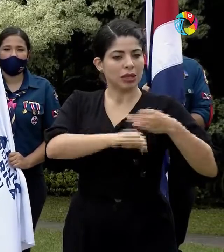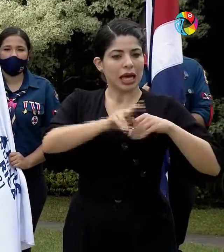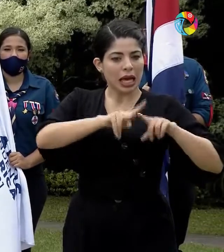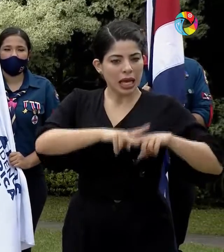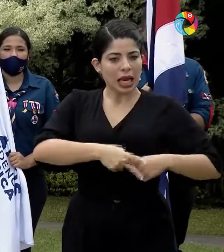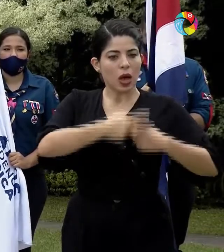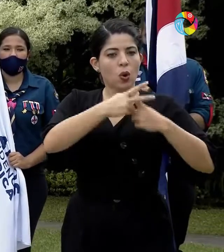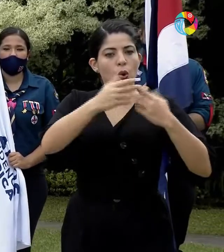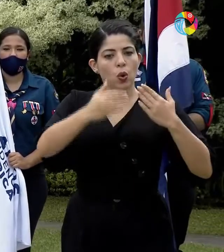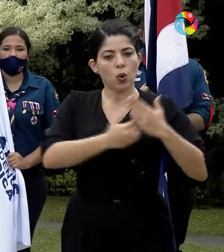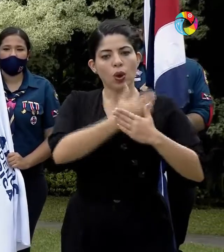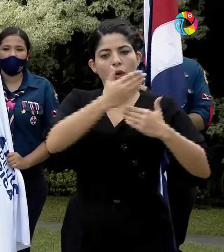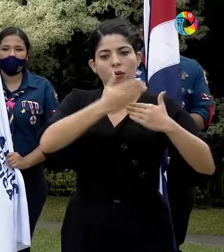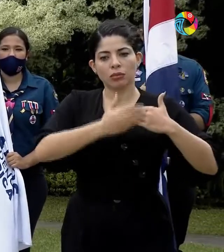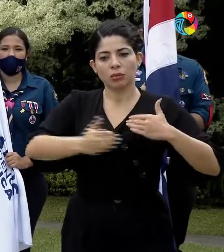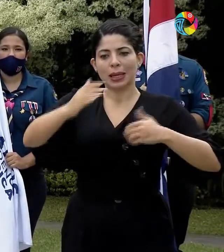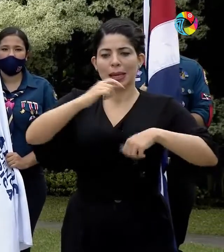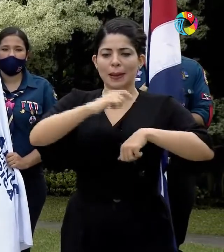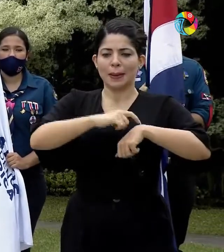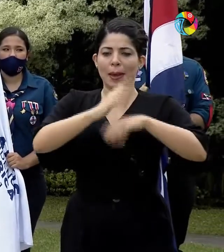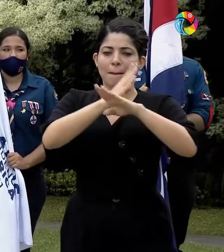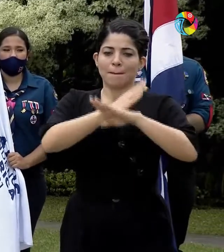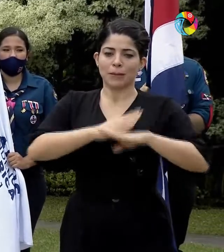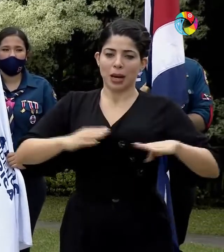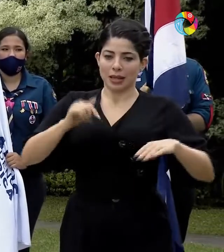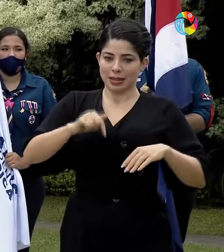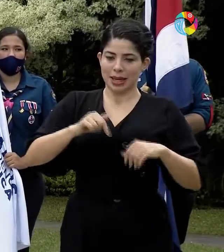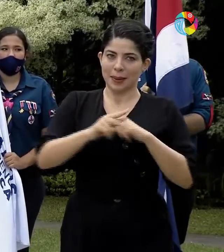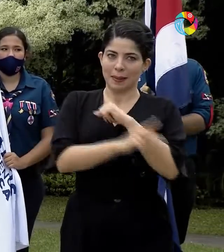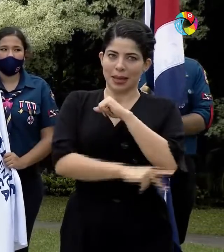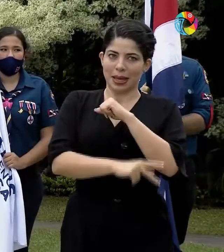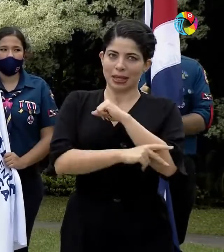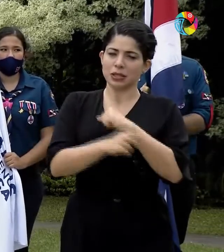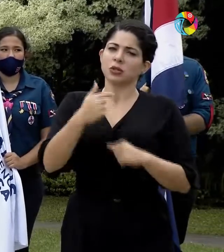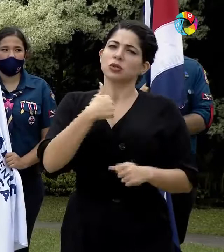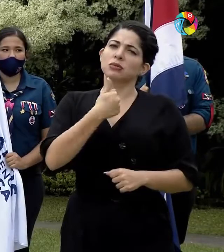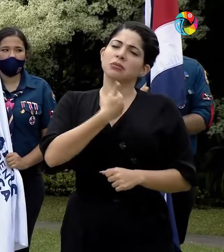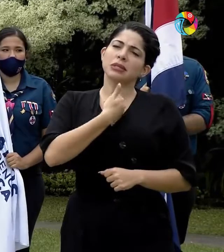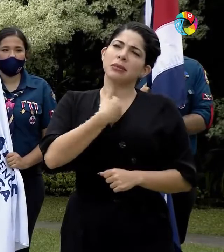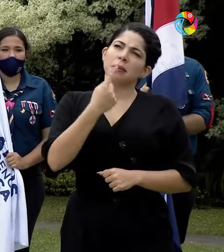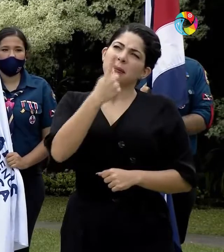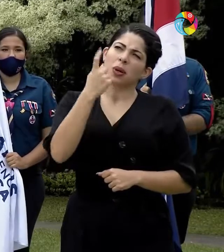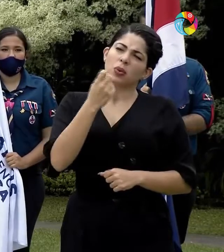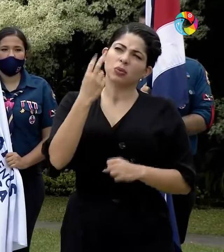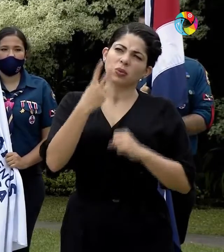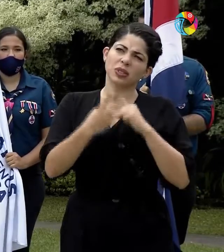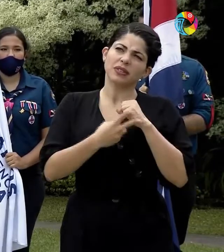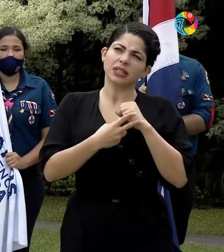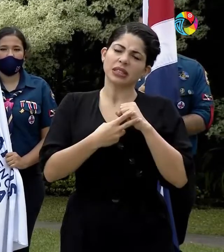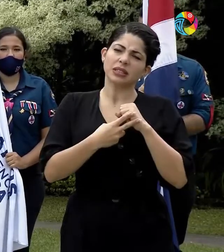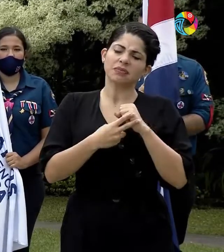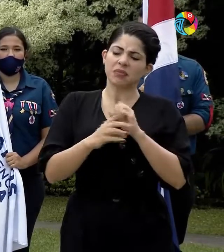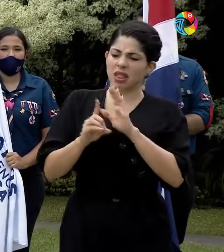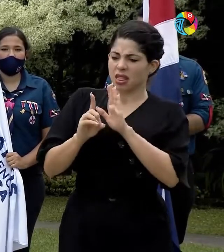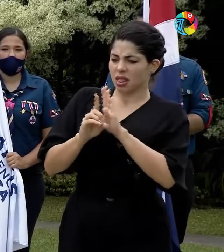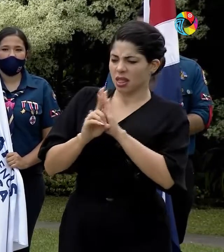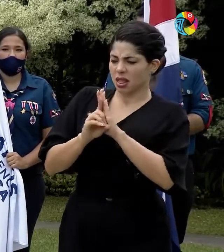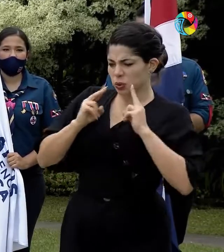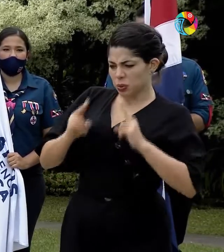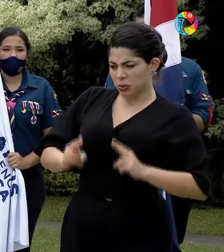nueva etapa de paz en nuestro país, me han preguntado muchas veces, ¿qué han aportado los derechos